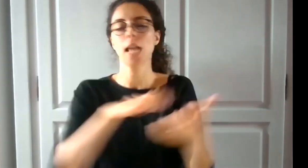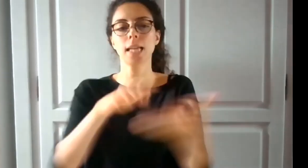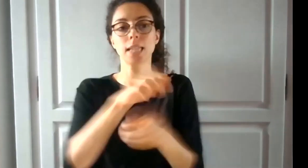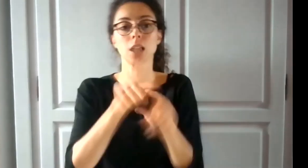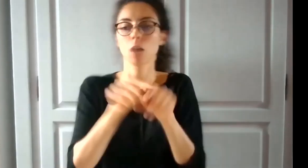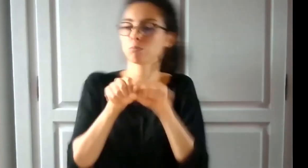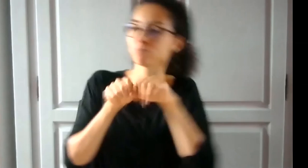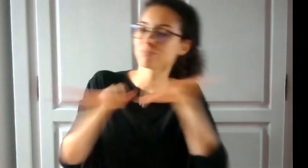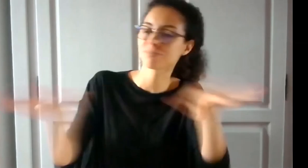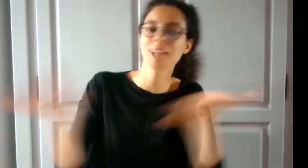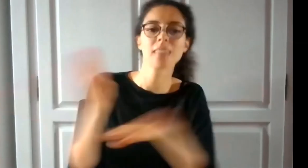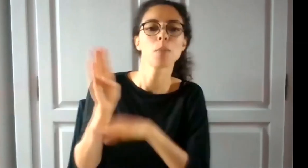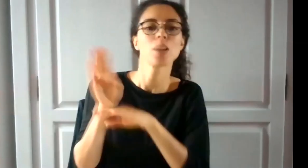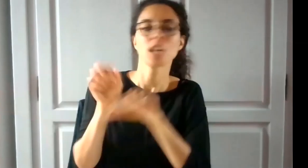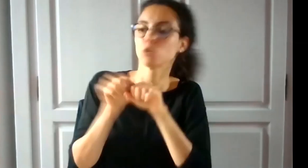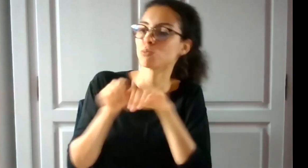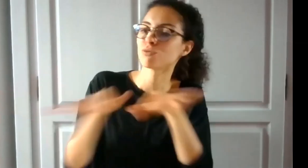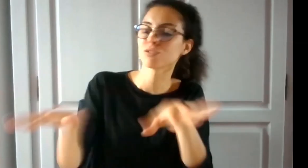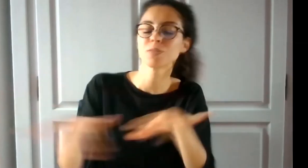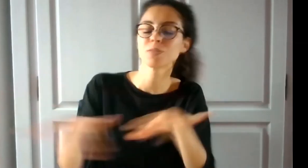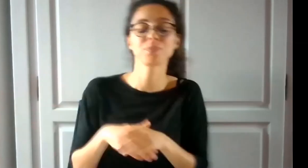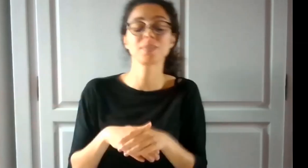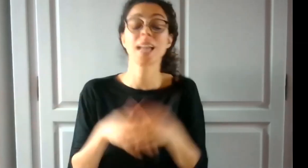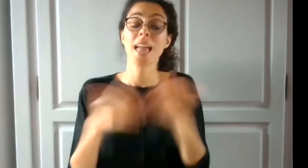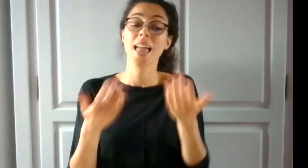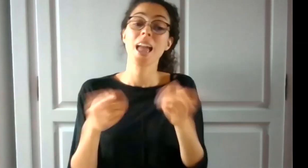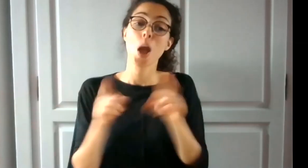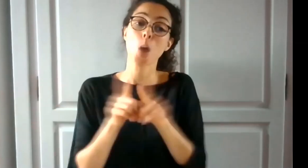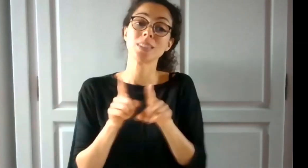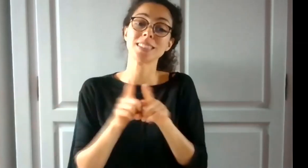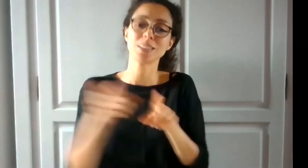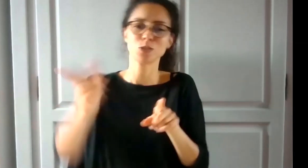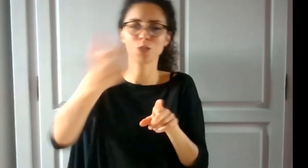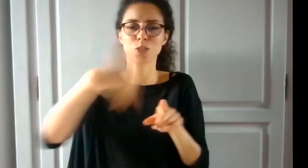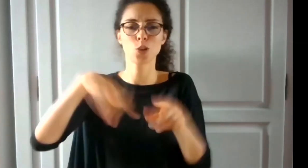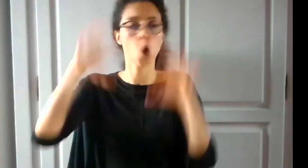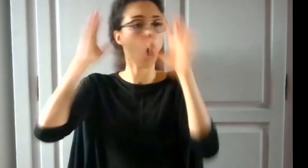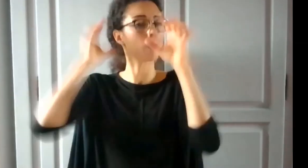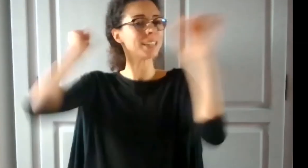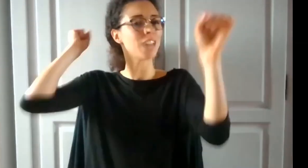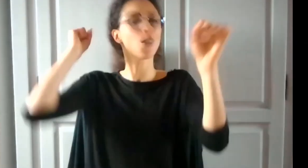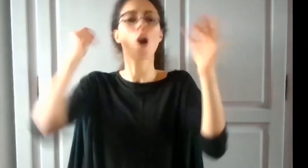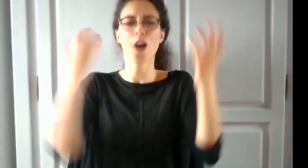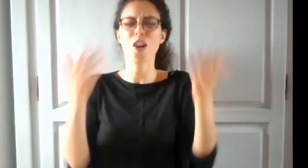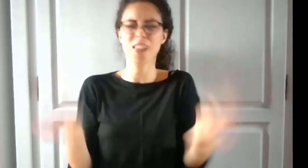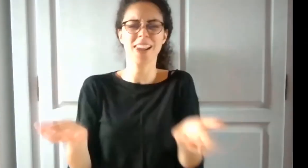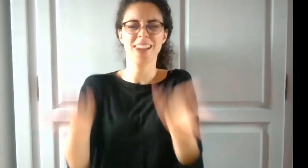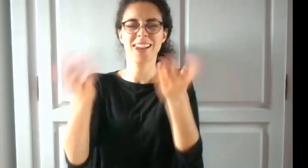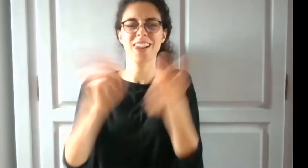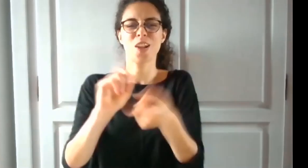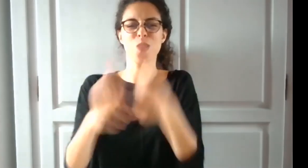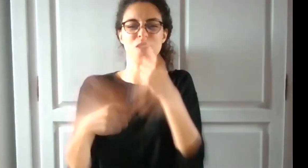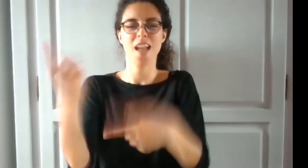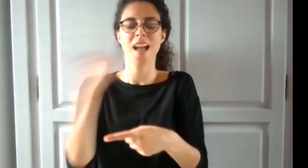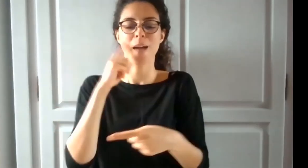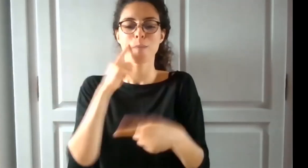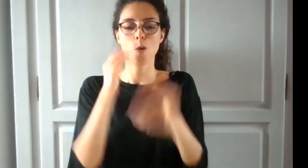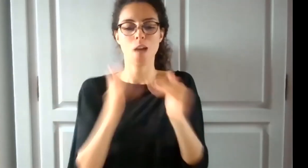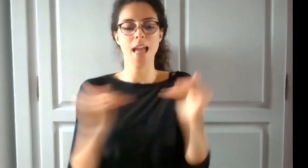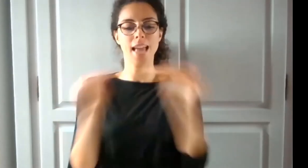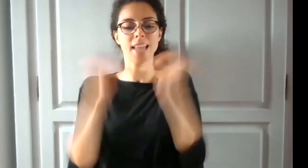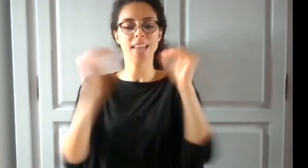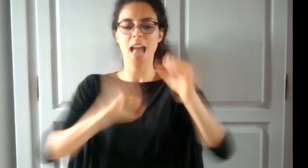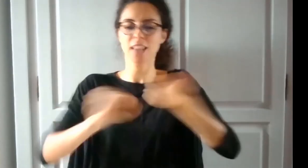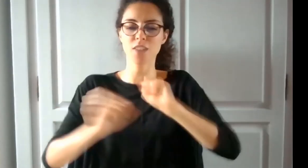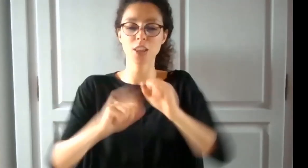nous leurs témoignages. Et puis, j'ai envie de vous dire, devenez tous ambassadeurs de cet activateur d'égalité à partir de la semaine prochaine pour